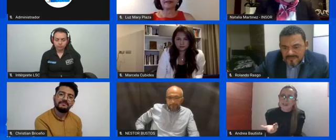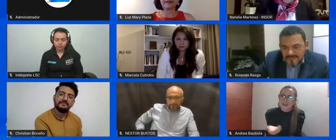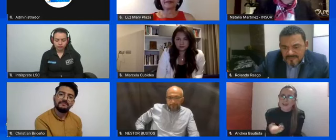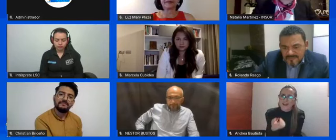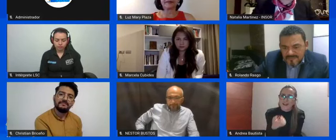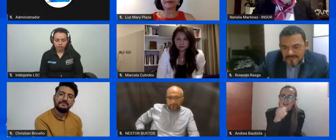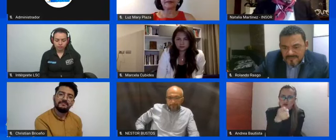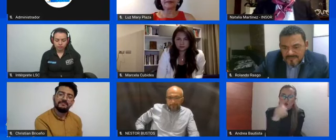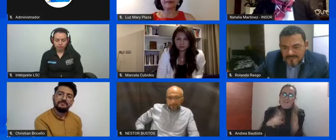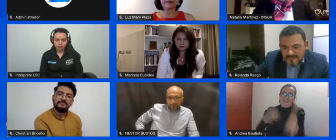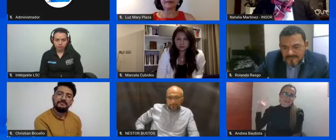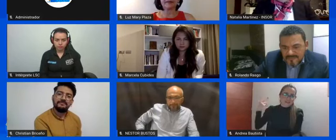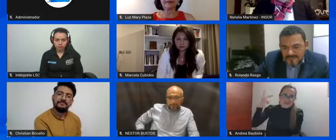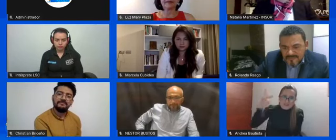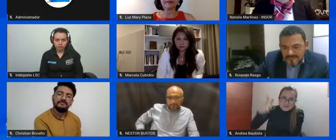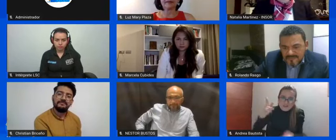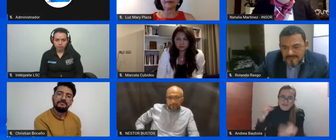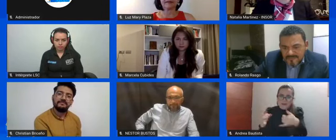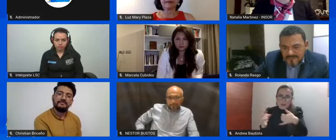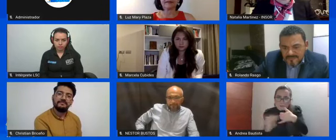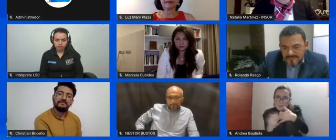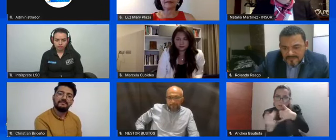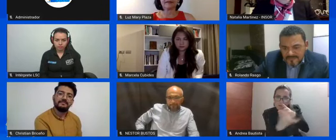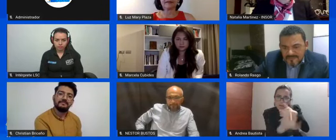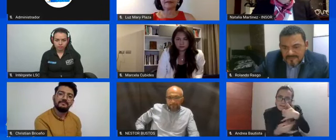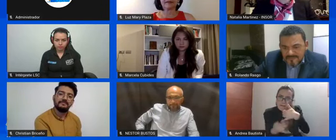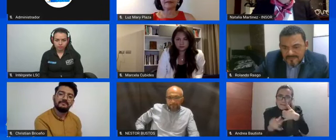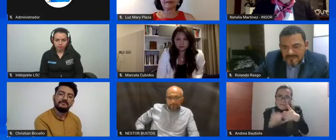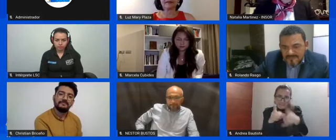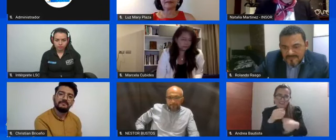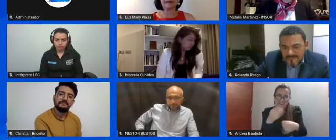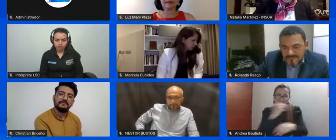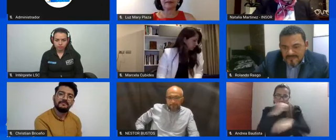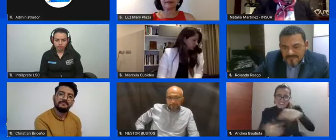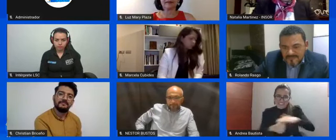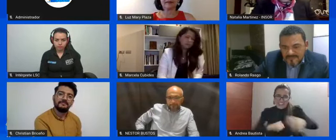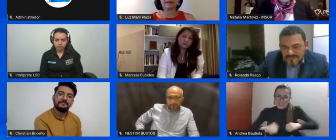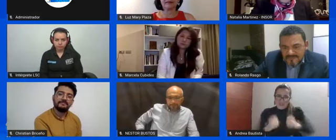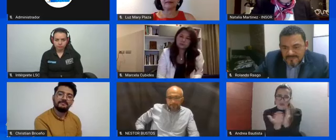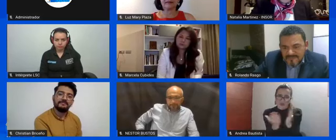y acompañamiento, incluso desde la subdirección de gestión educativa?